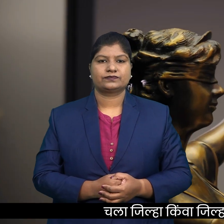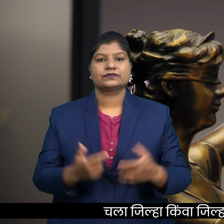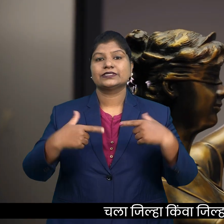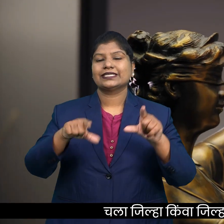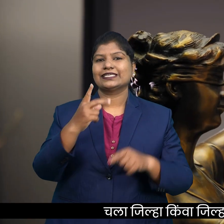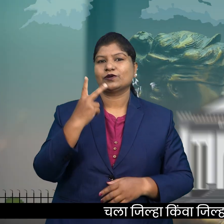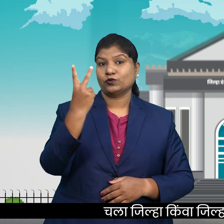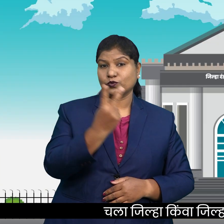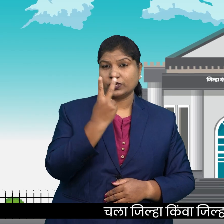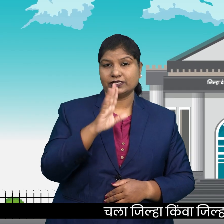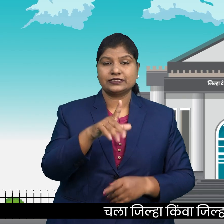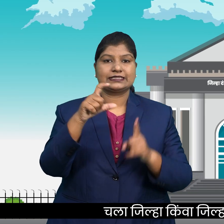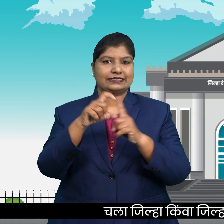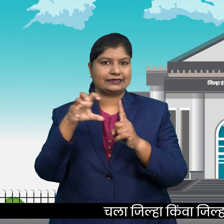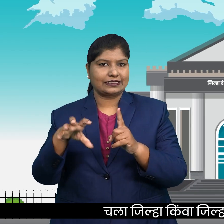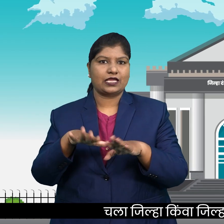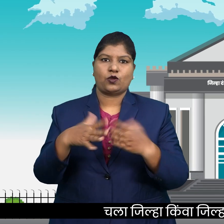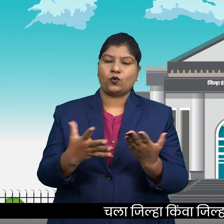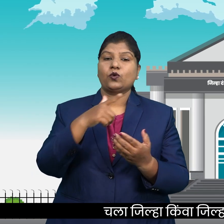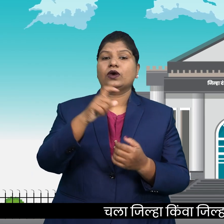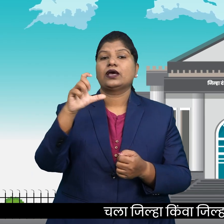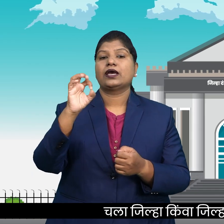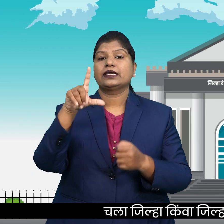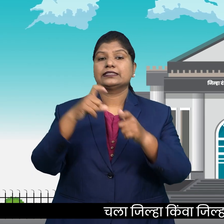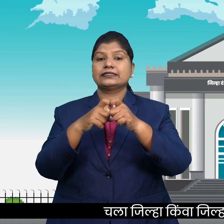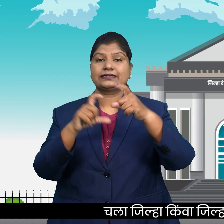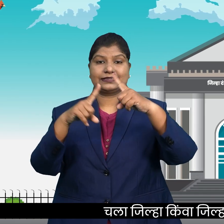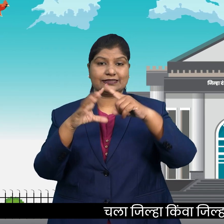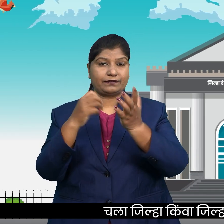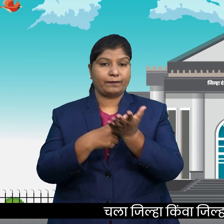चला जिल्हा किंवा जिल्हाधिकारी कार्यालय भेट घ्या.